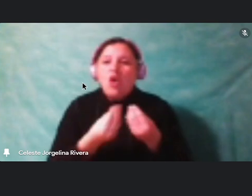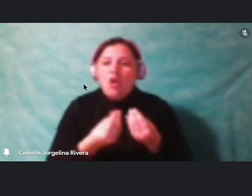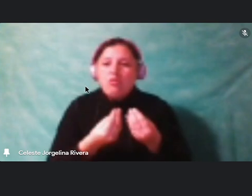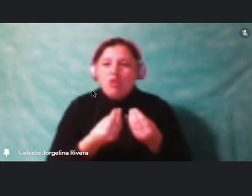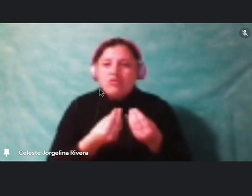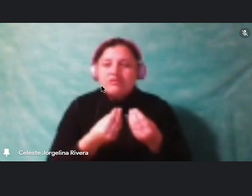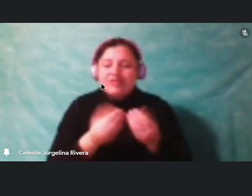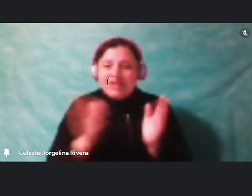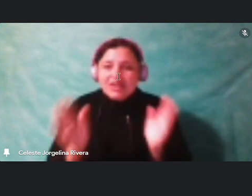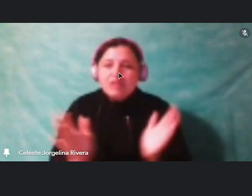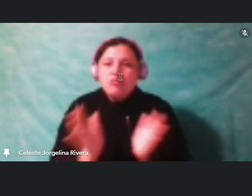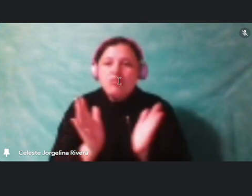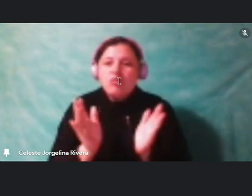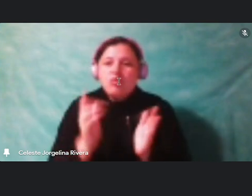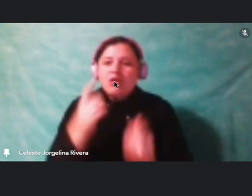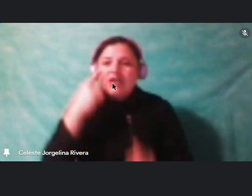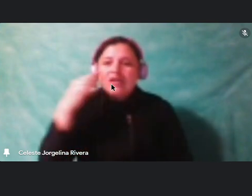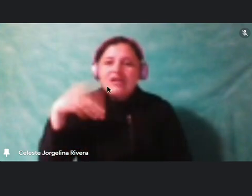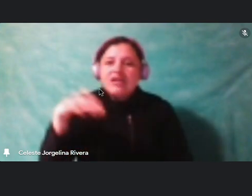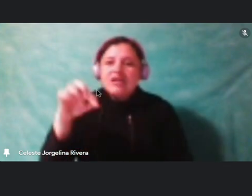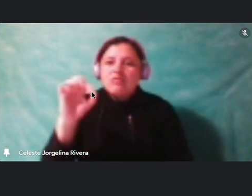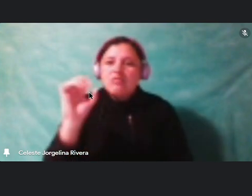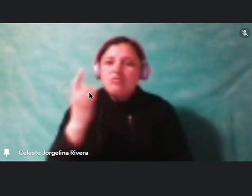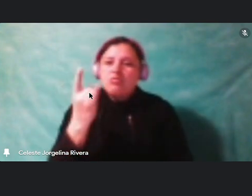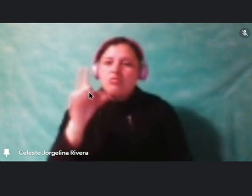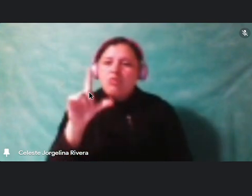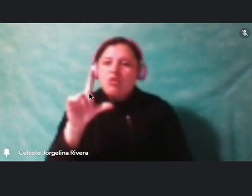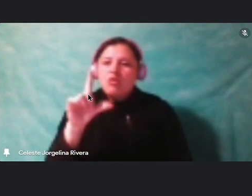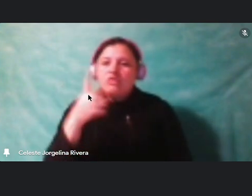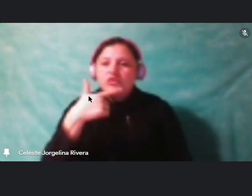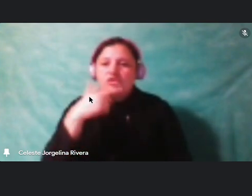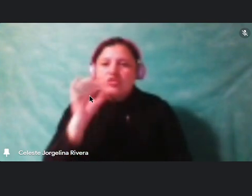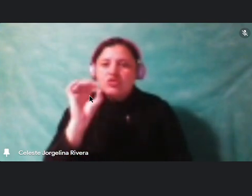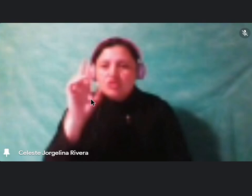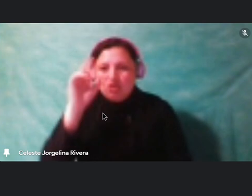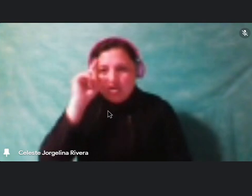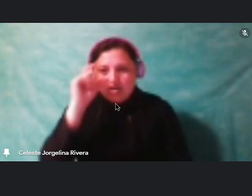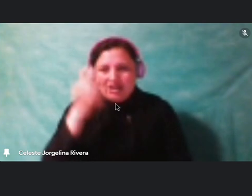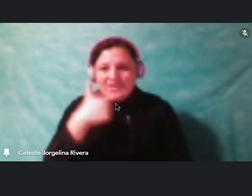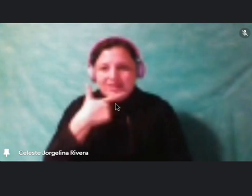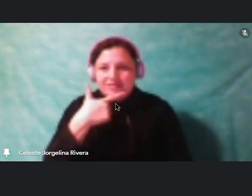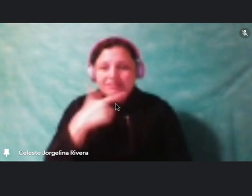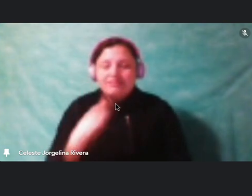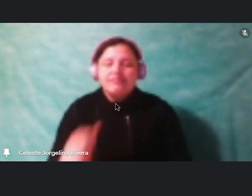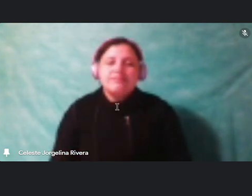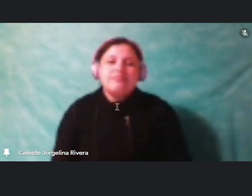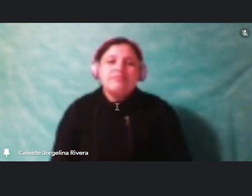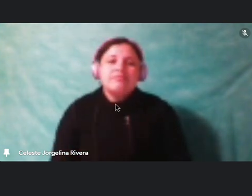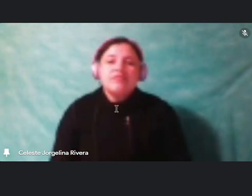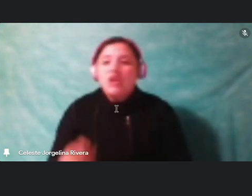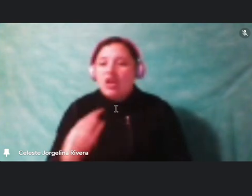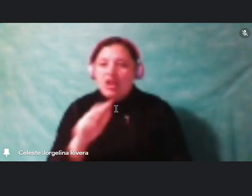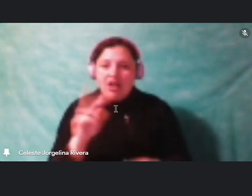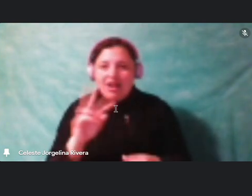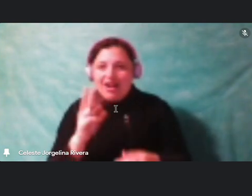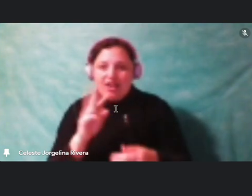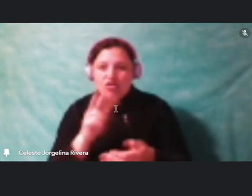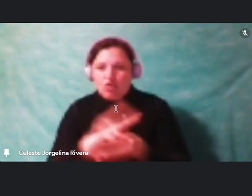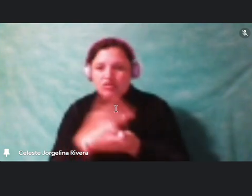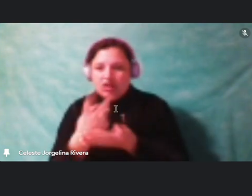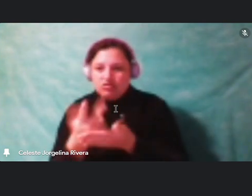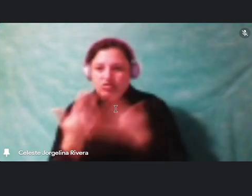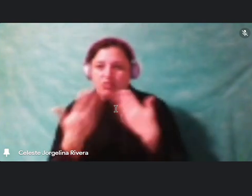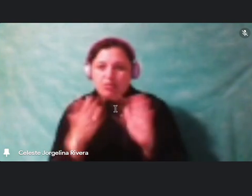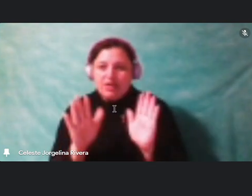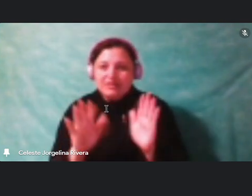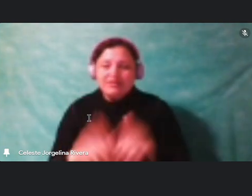económicos y de otro tipo o u otros, ¿sí? Bueno. Cualquiera de esas. Muy bien. Y